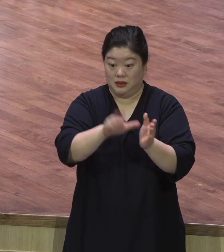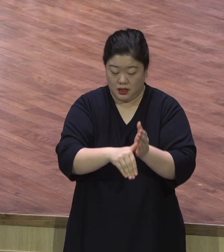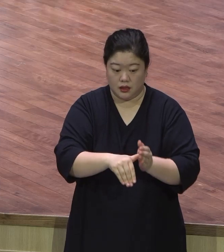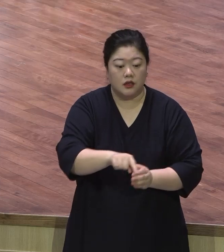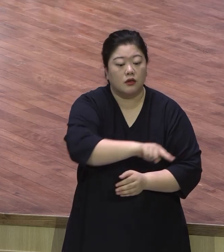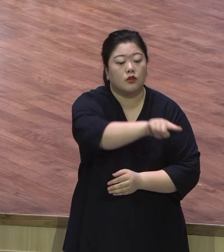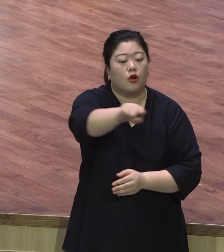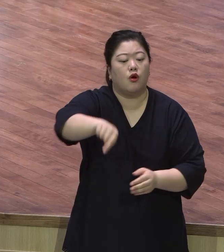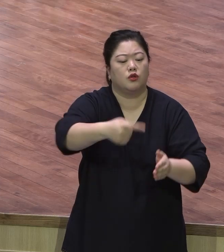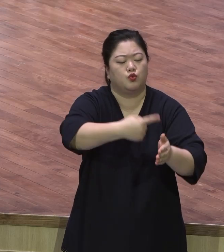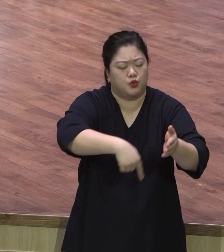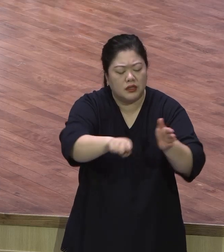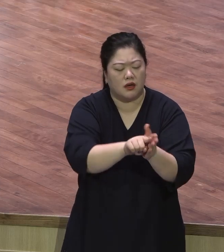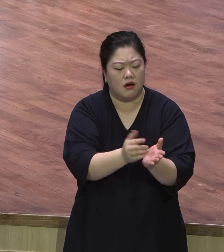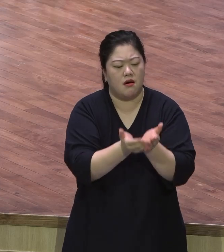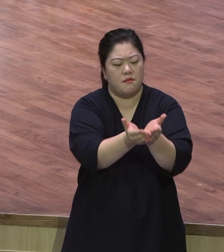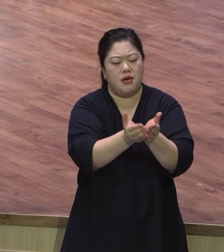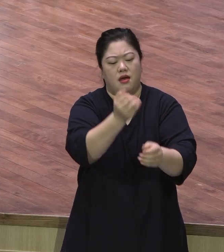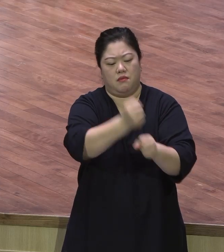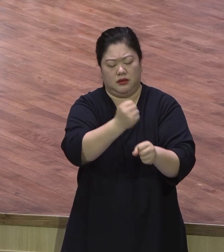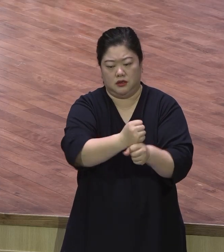결국은 누구를 너를 위해서